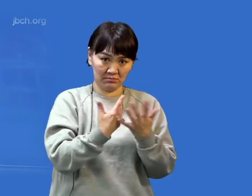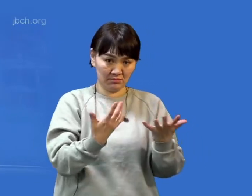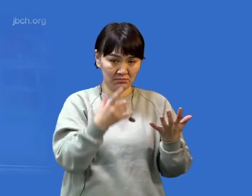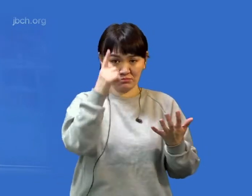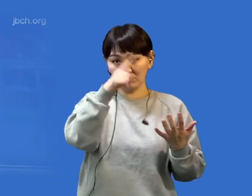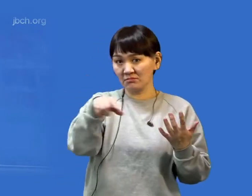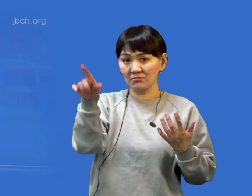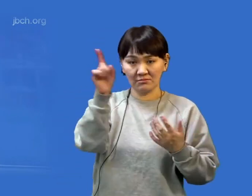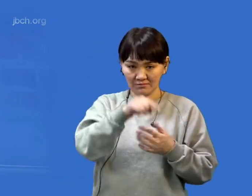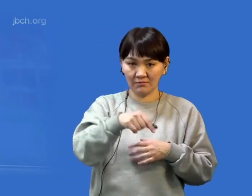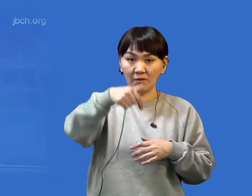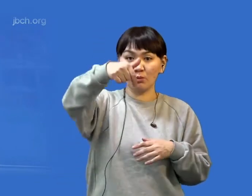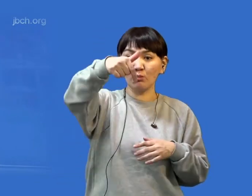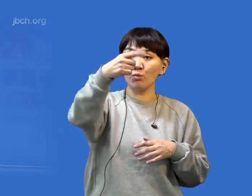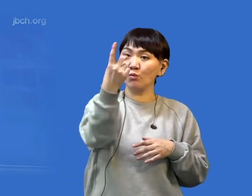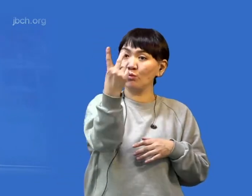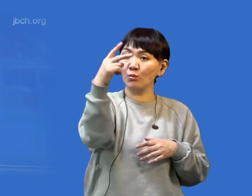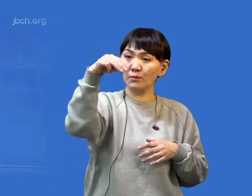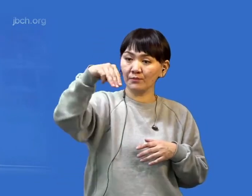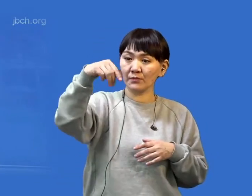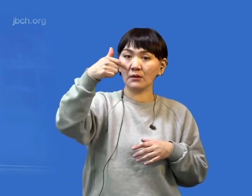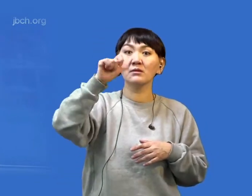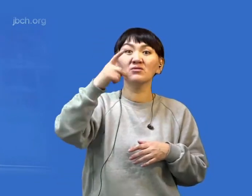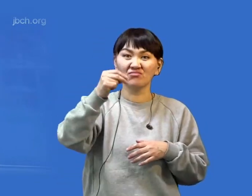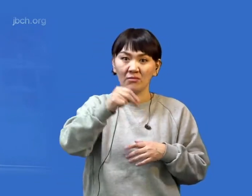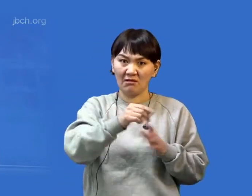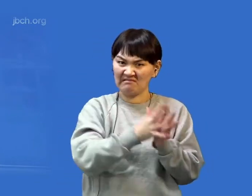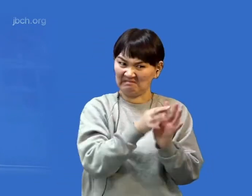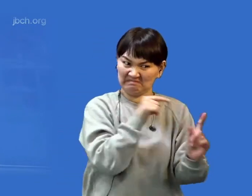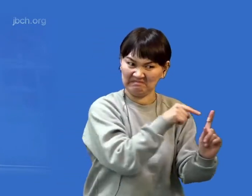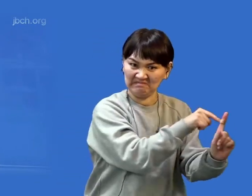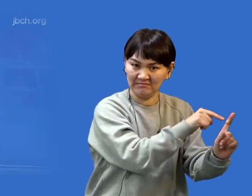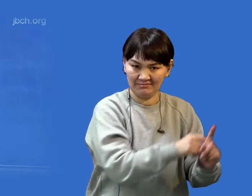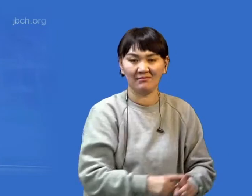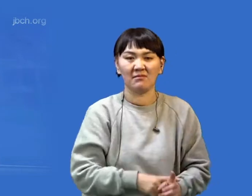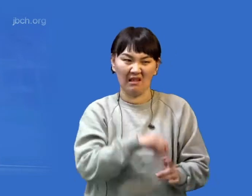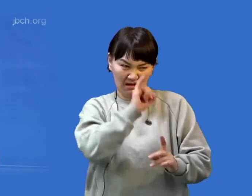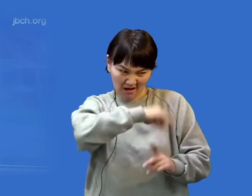Бусд хүмүүсийг одоо хараадаг, шүүмжилдэг.